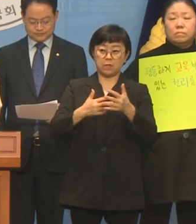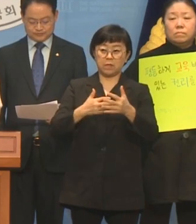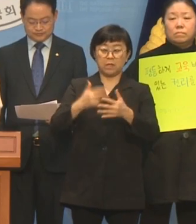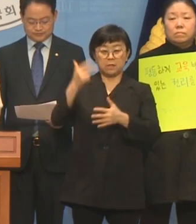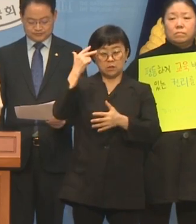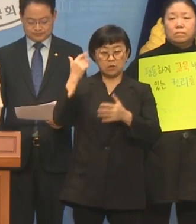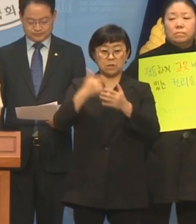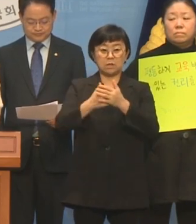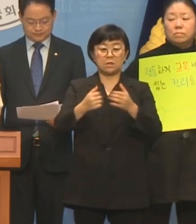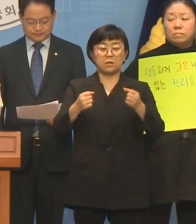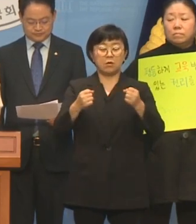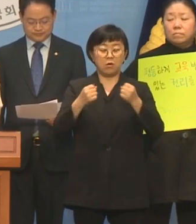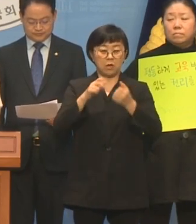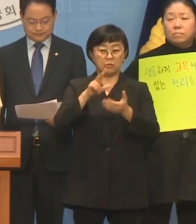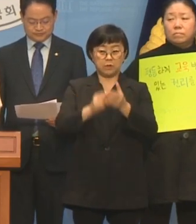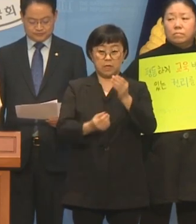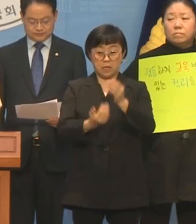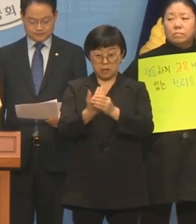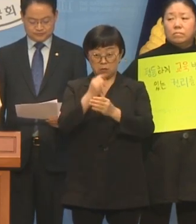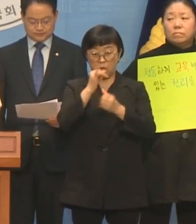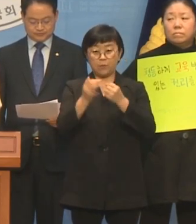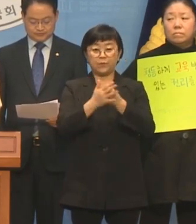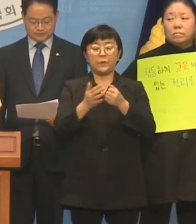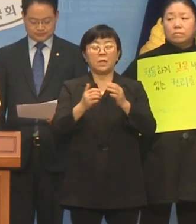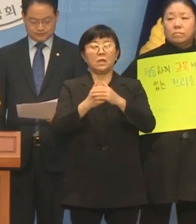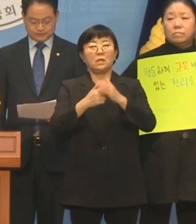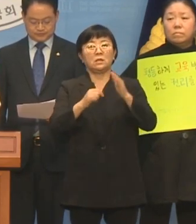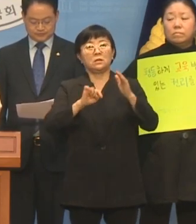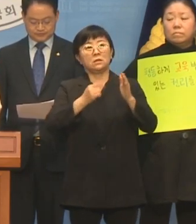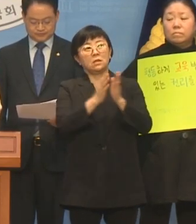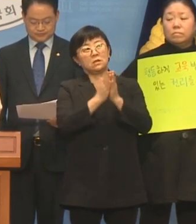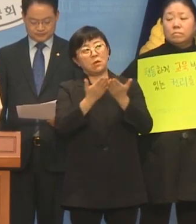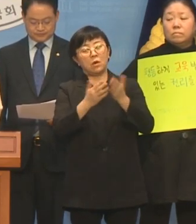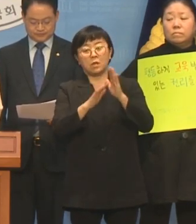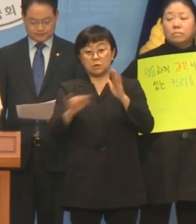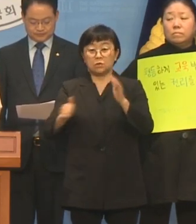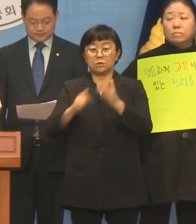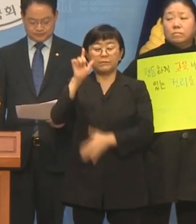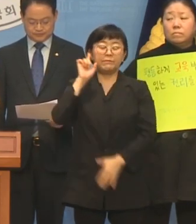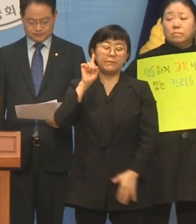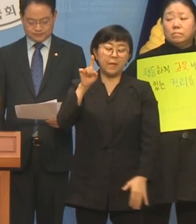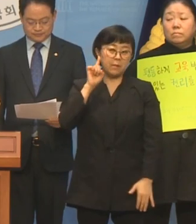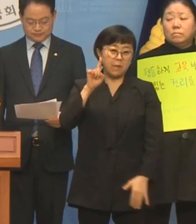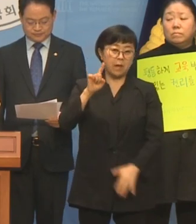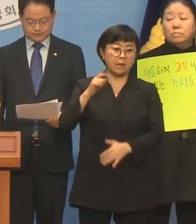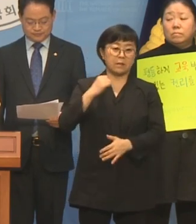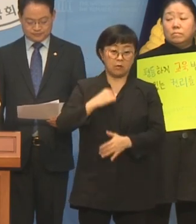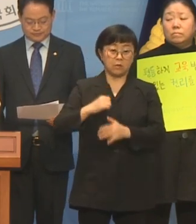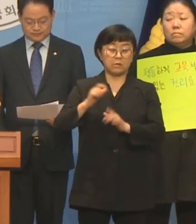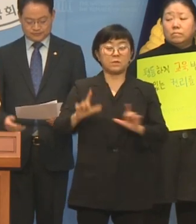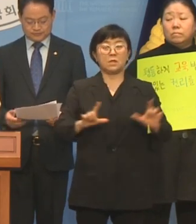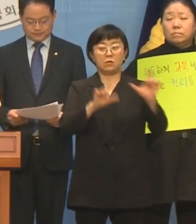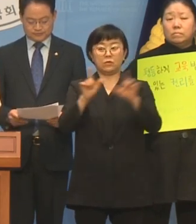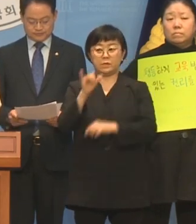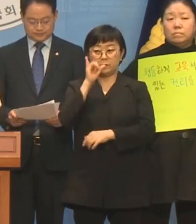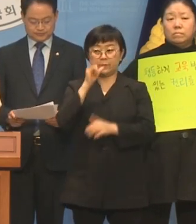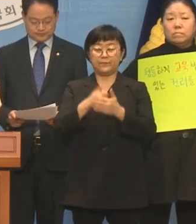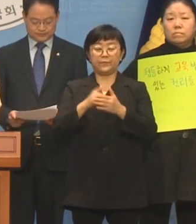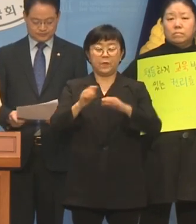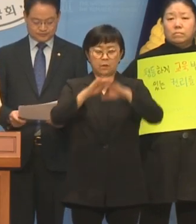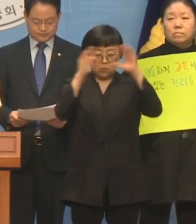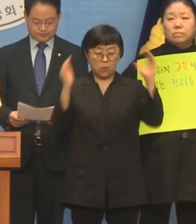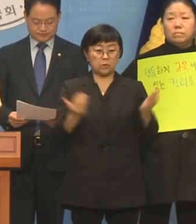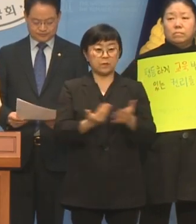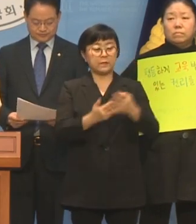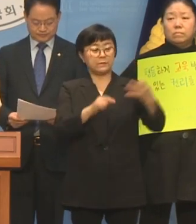정신건강에 어려움을 겪으며 당사자와 그 가족은 하루하루를 견디며 살고 있다. 이것은 전체